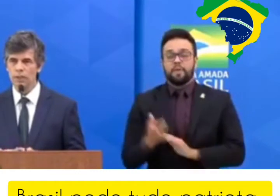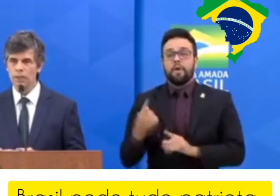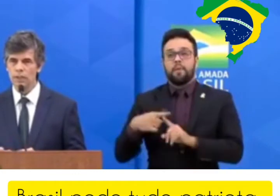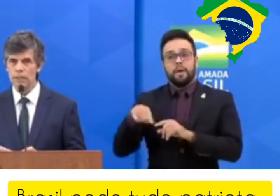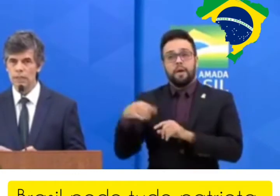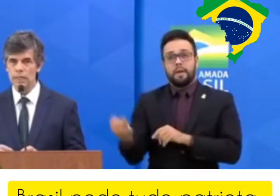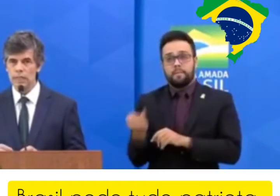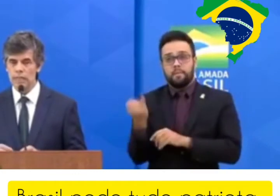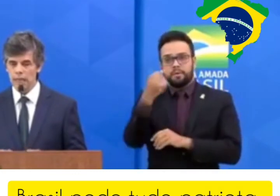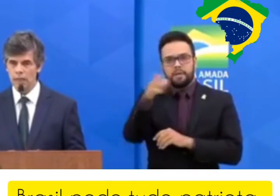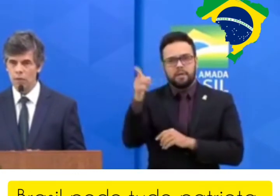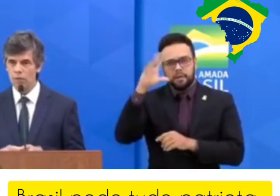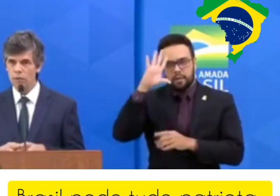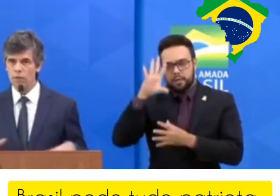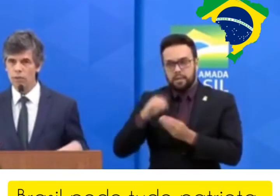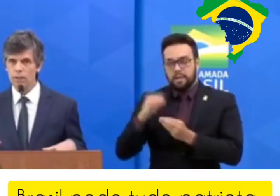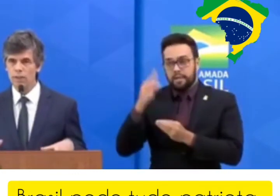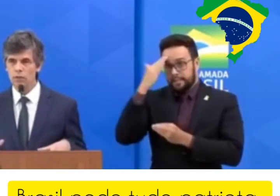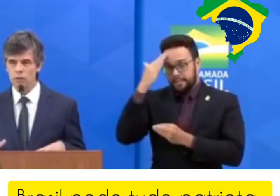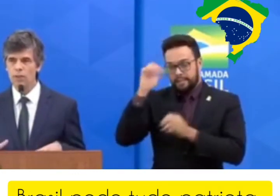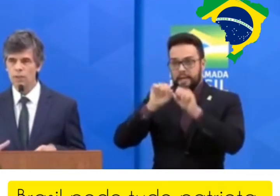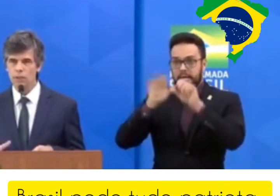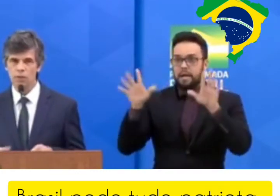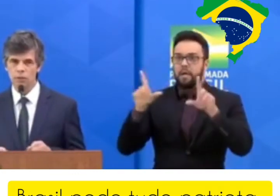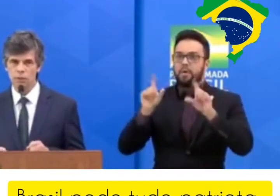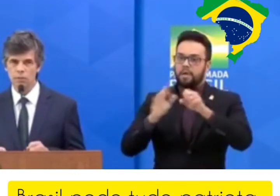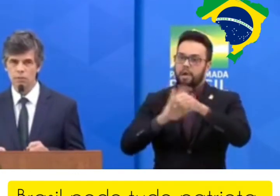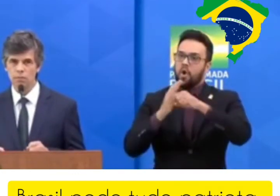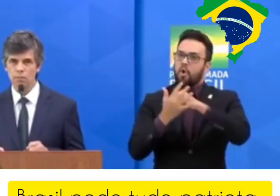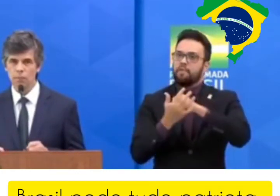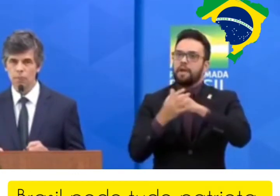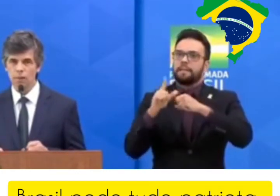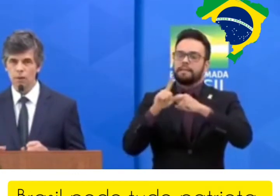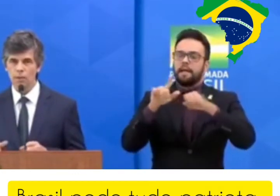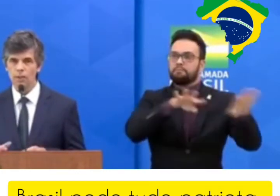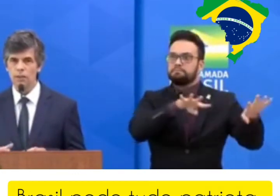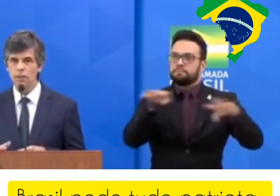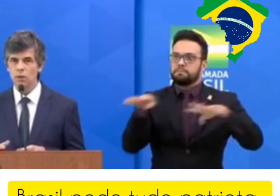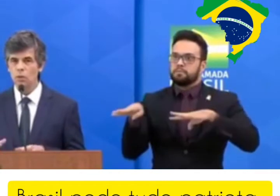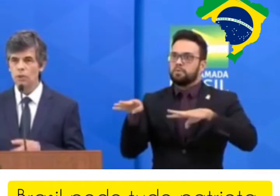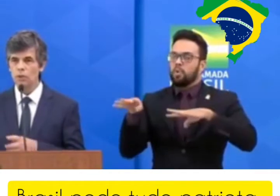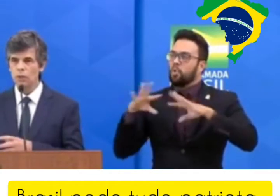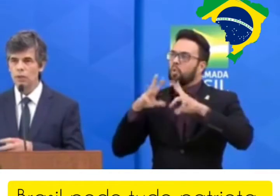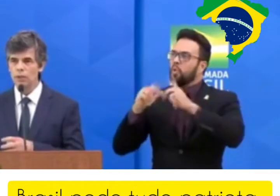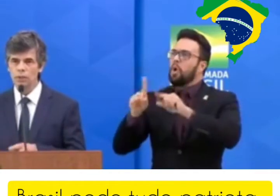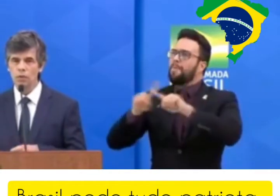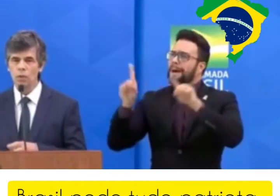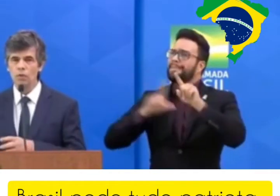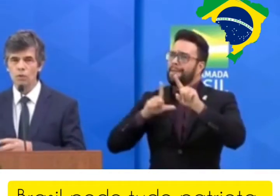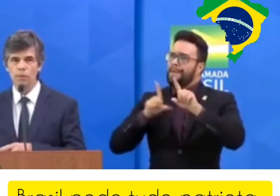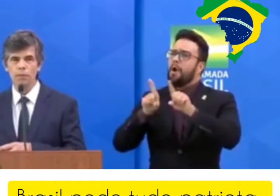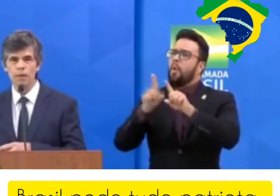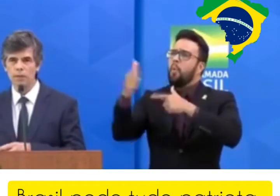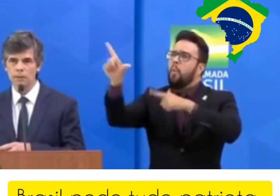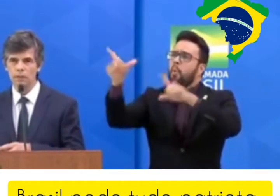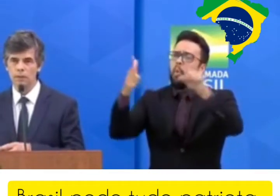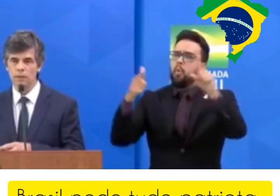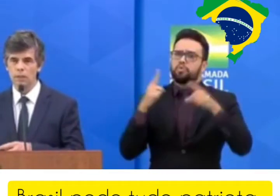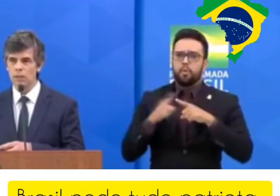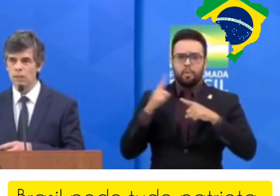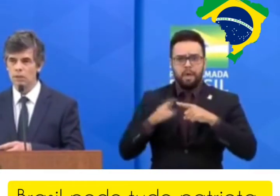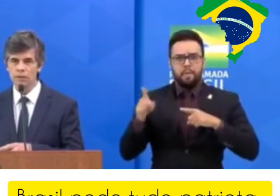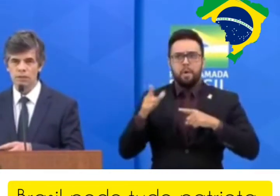importante que a gente tem que entender é que a Covid hoje está atraindo todas as atenções. Mas existem outras doenças, existem outros